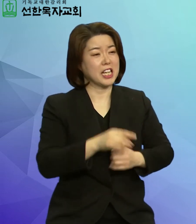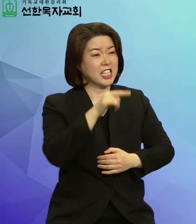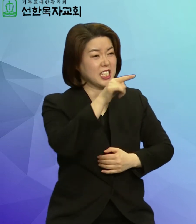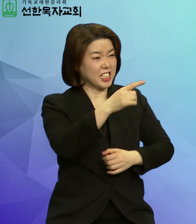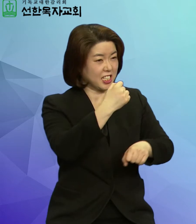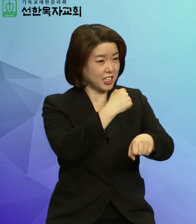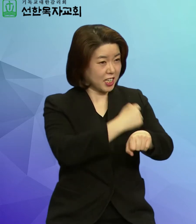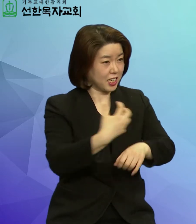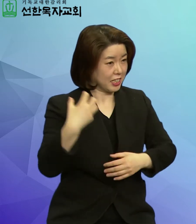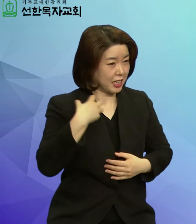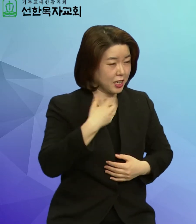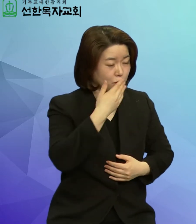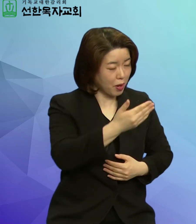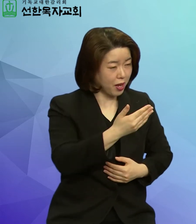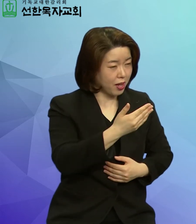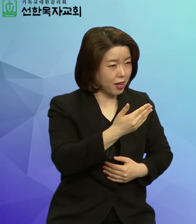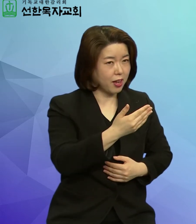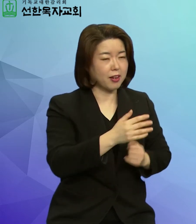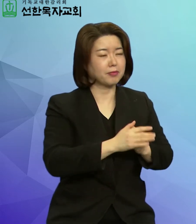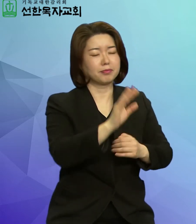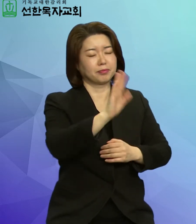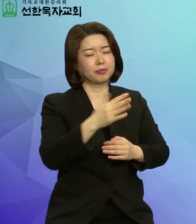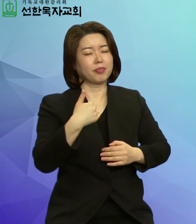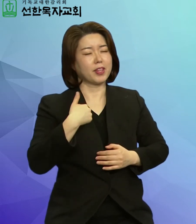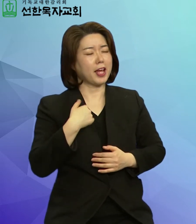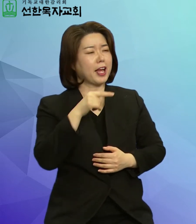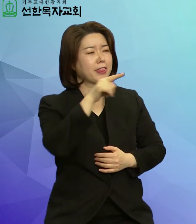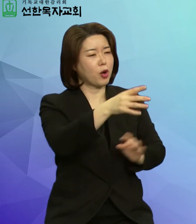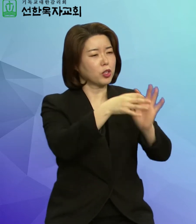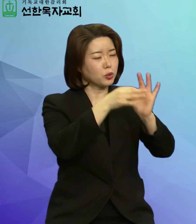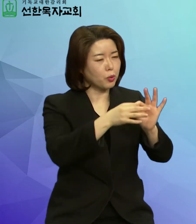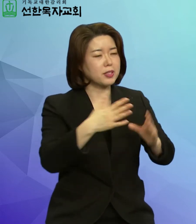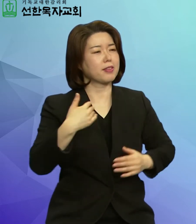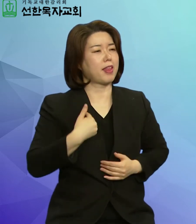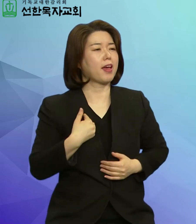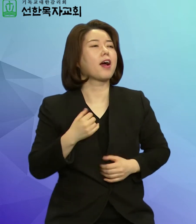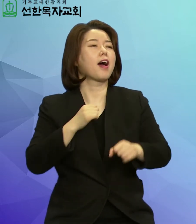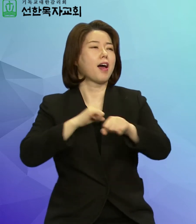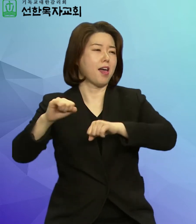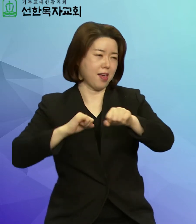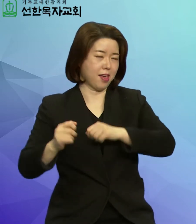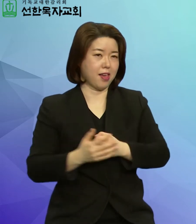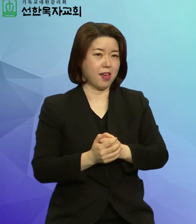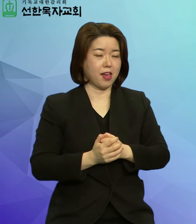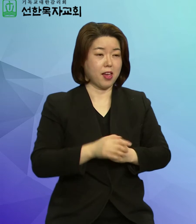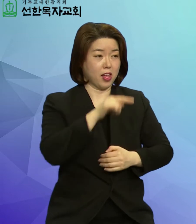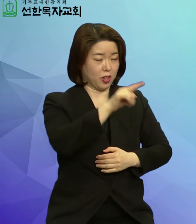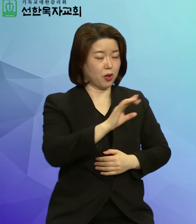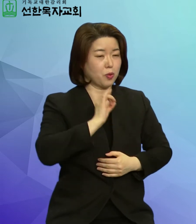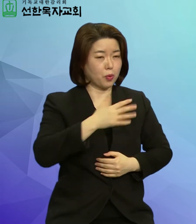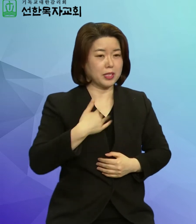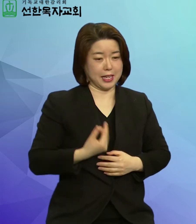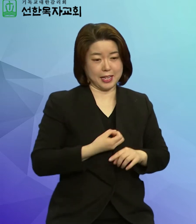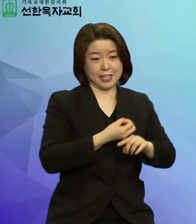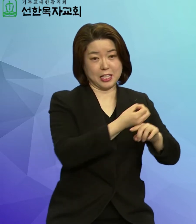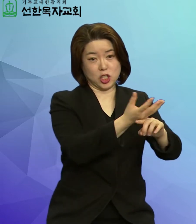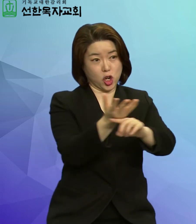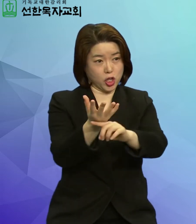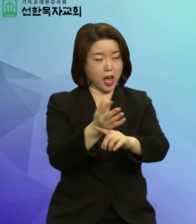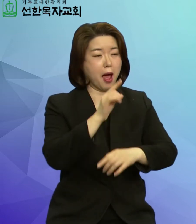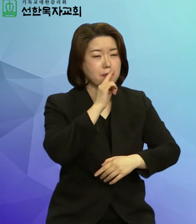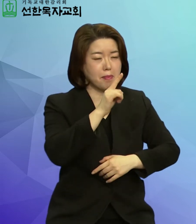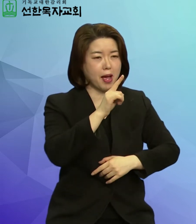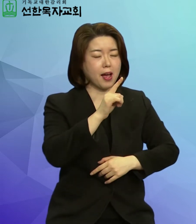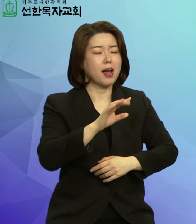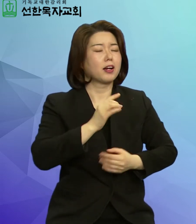너는 그것을 내가 하는 줄 아느냐? 내가 너를 통해서 할 뿐이야. 너는 오직 내가 전하라고